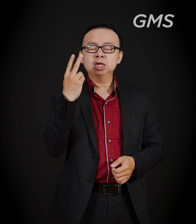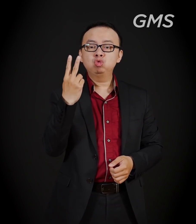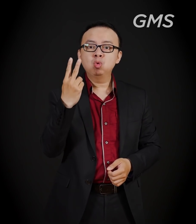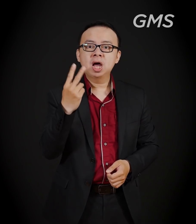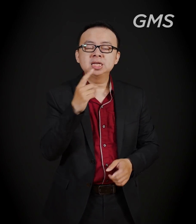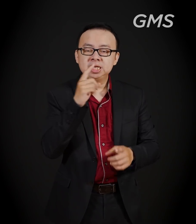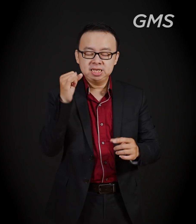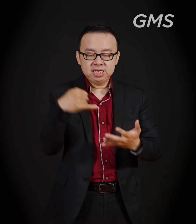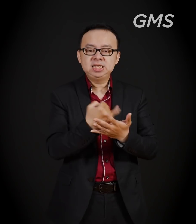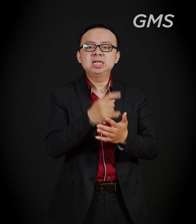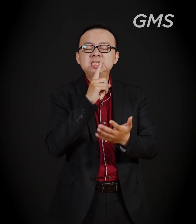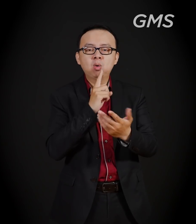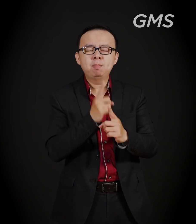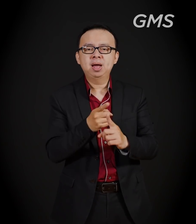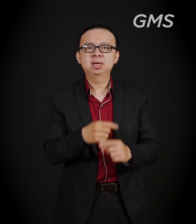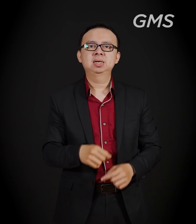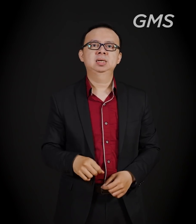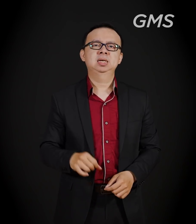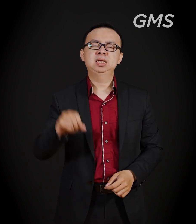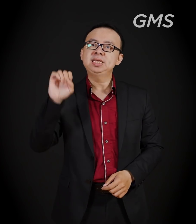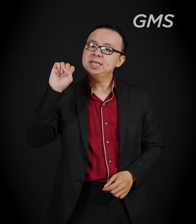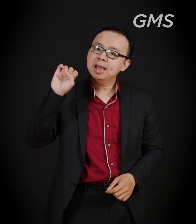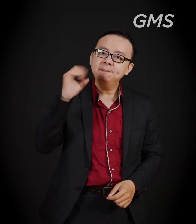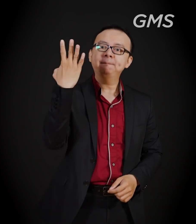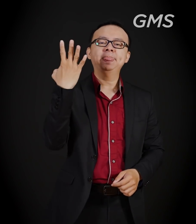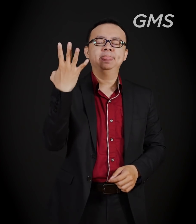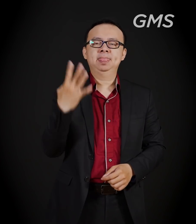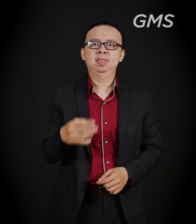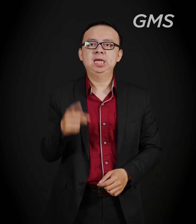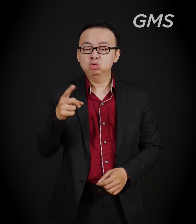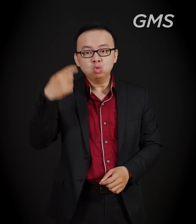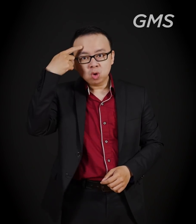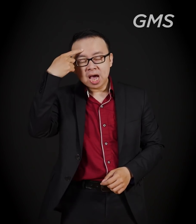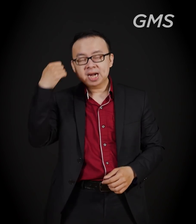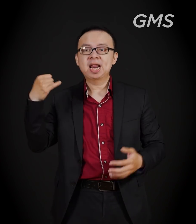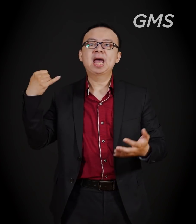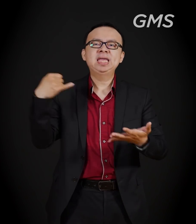jalan keselamatan. Dan yang keempat karena Injil